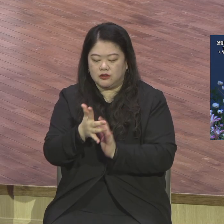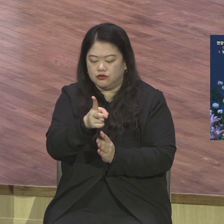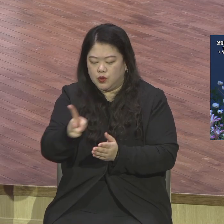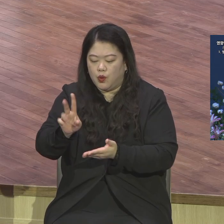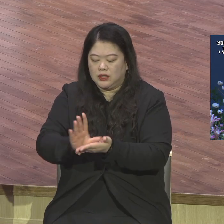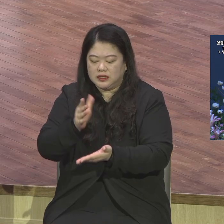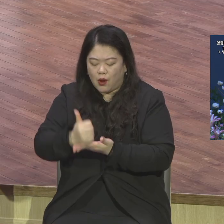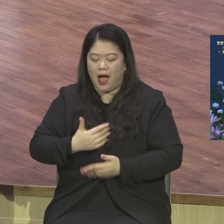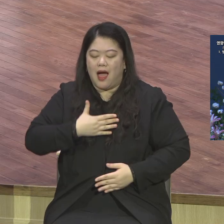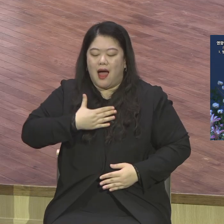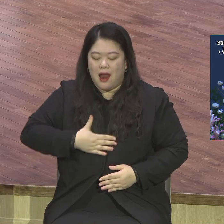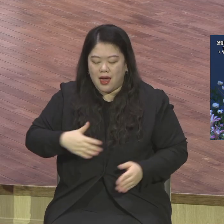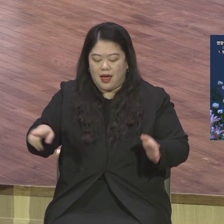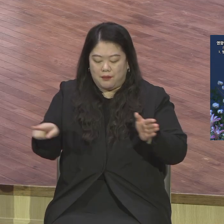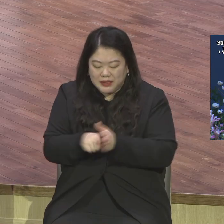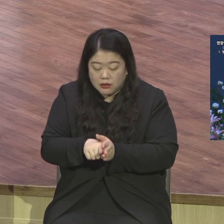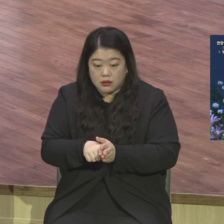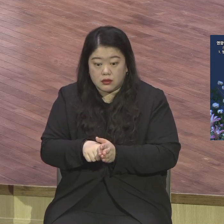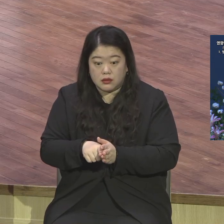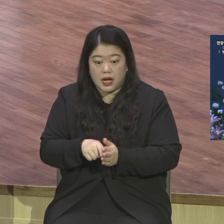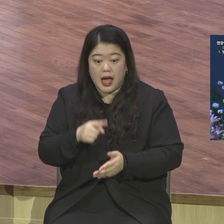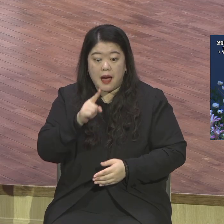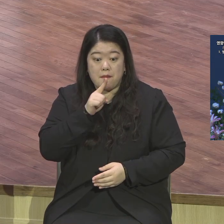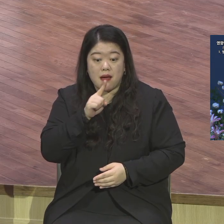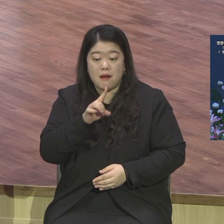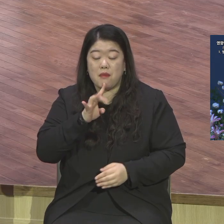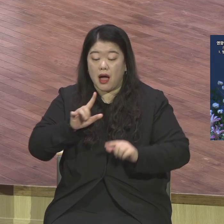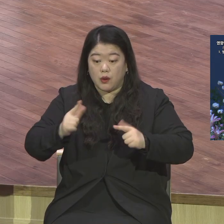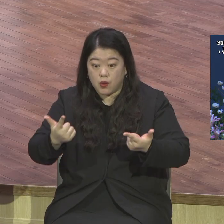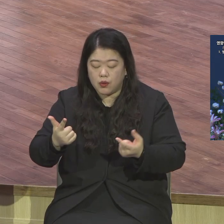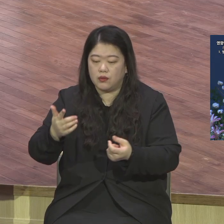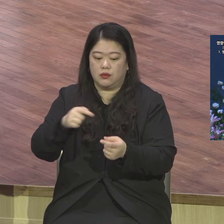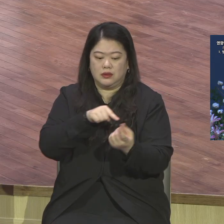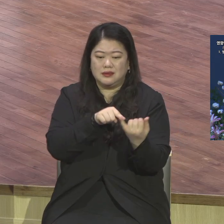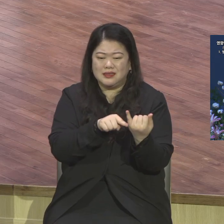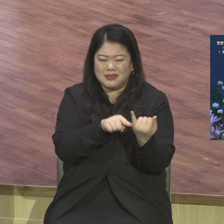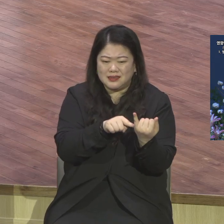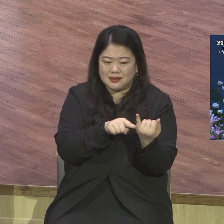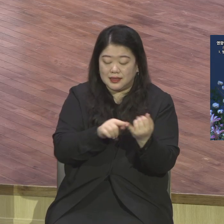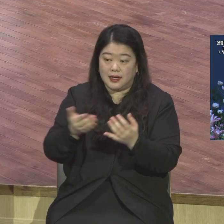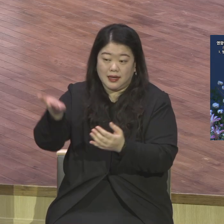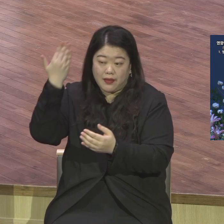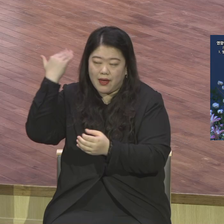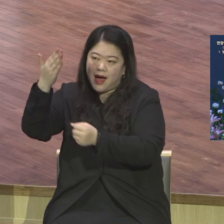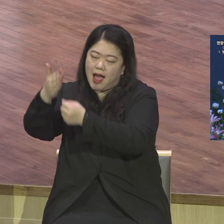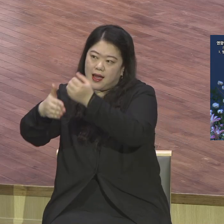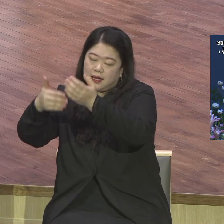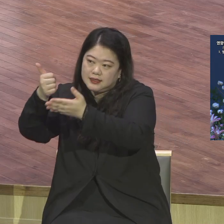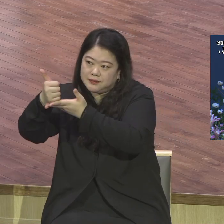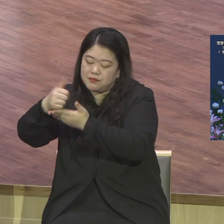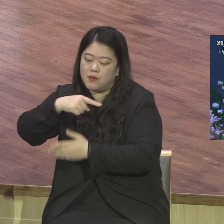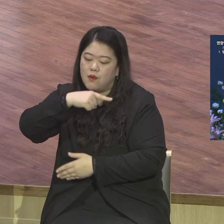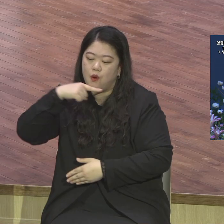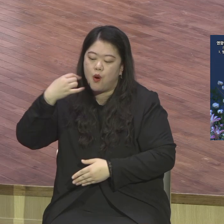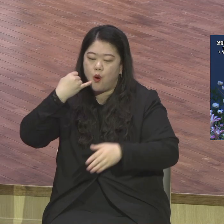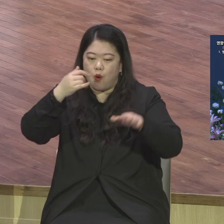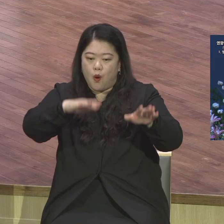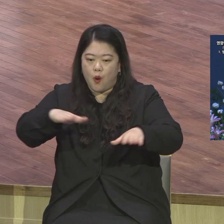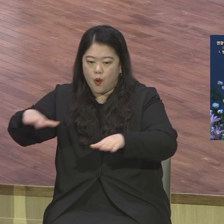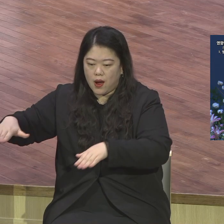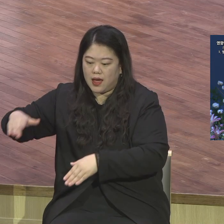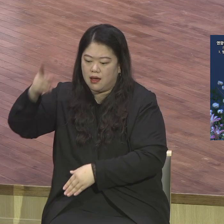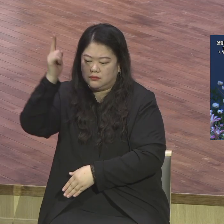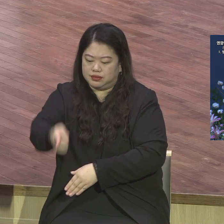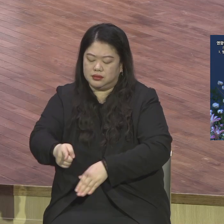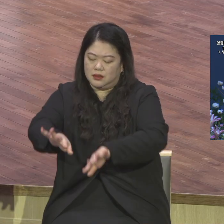상천 하지 하나님이다. 하나님의 홍해를 가르시고 하나님께서 지금까지 너희들을 통해